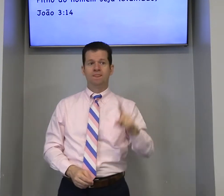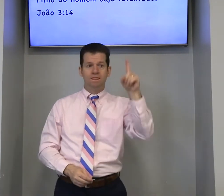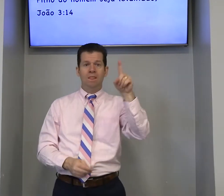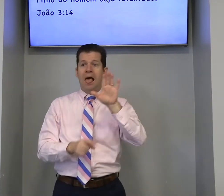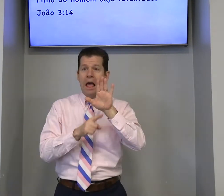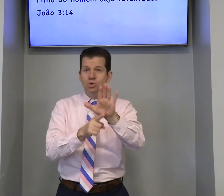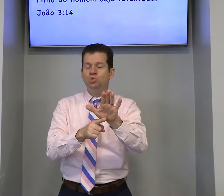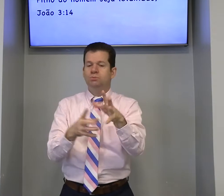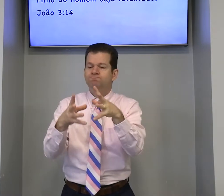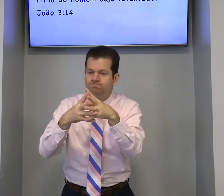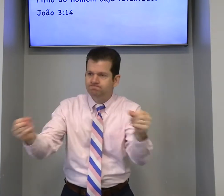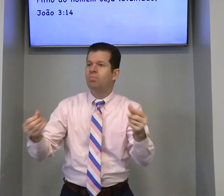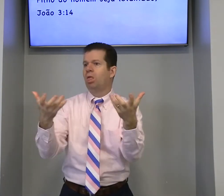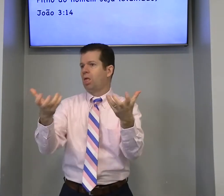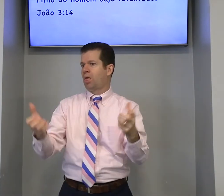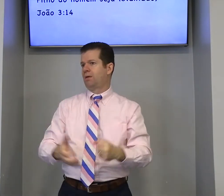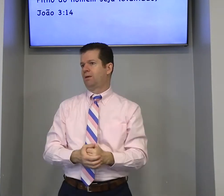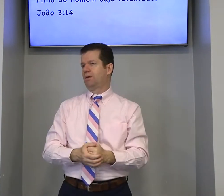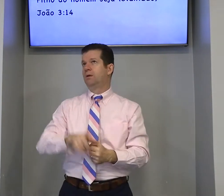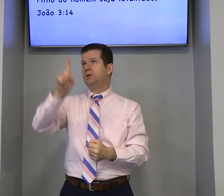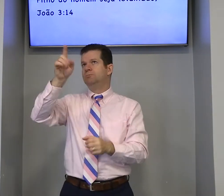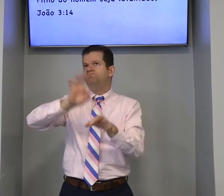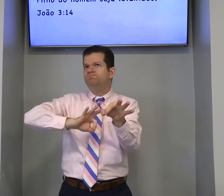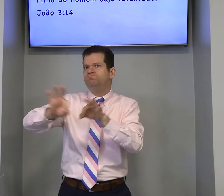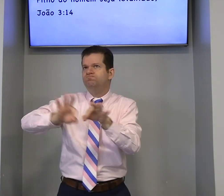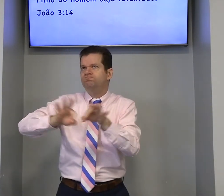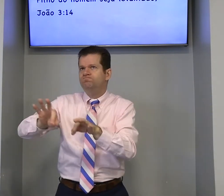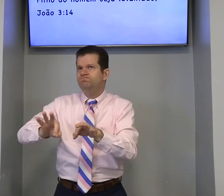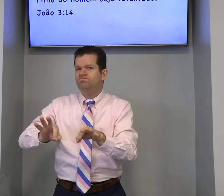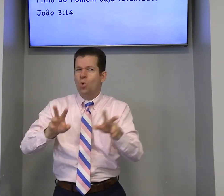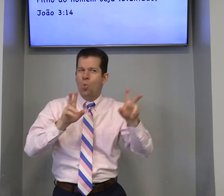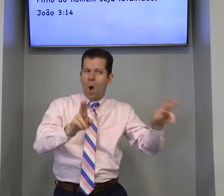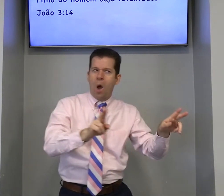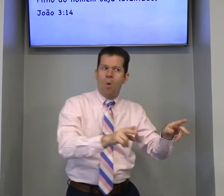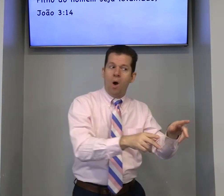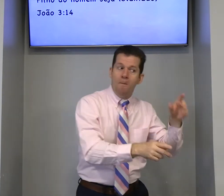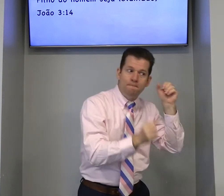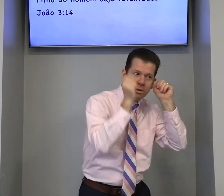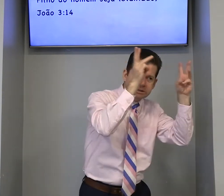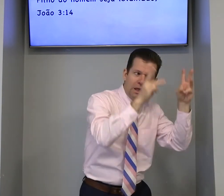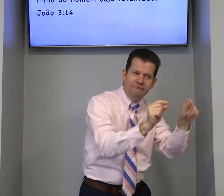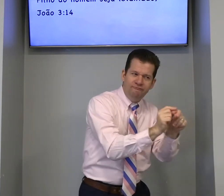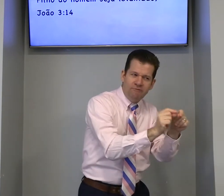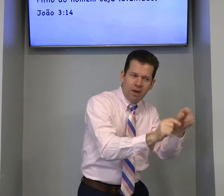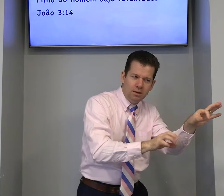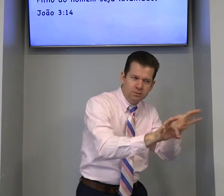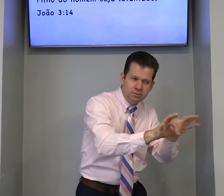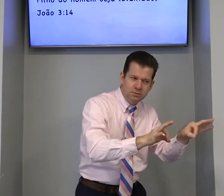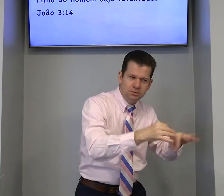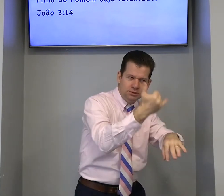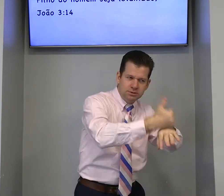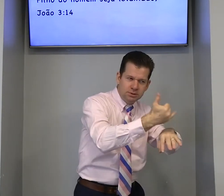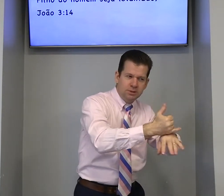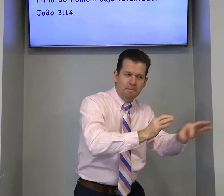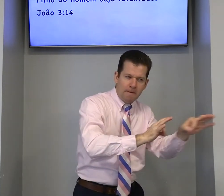solução para ajudar a curar do seu pecado. Igual Moisés fez o